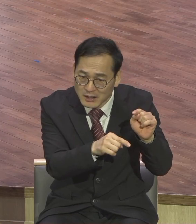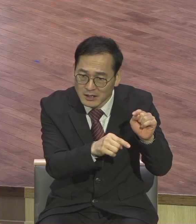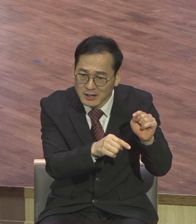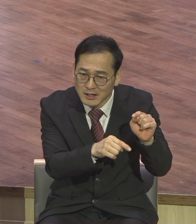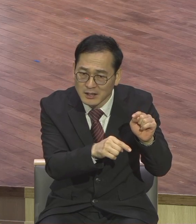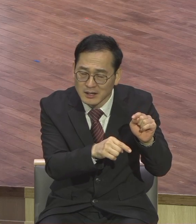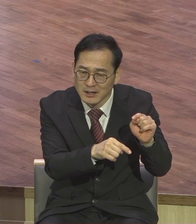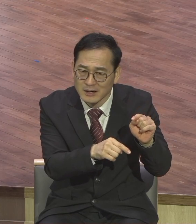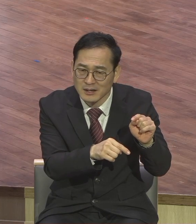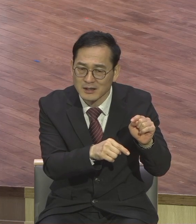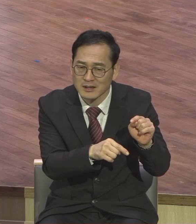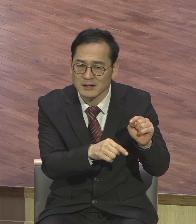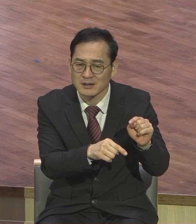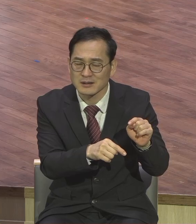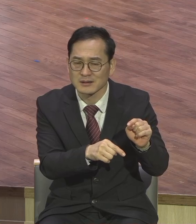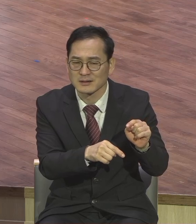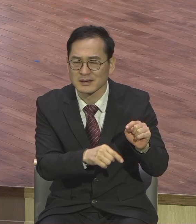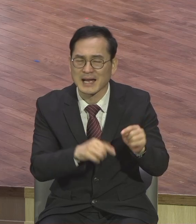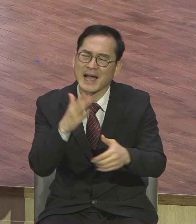알지.